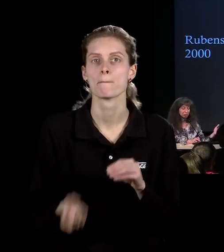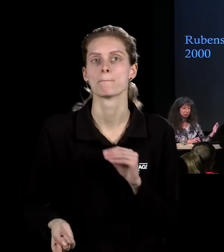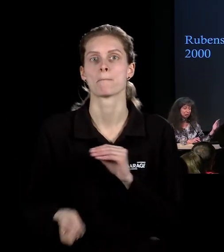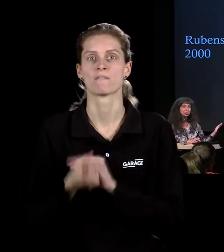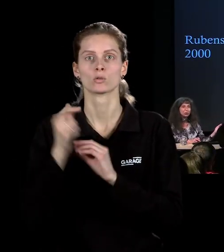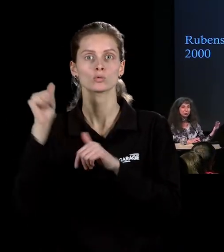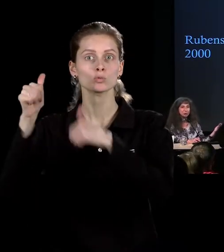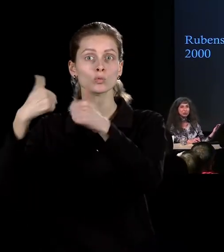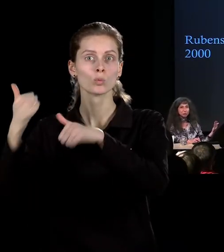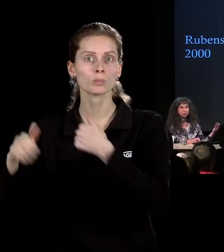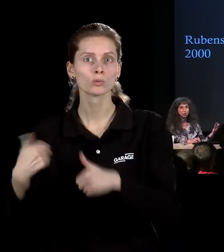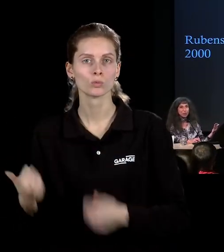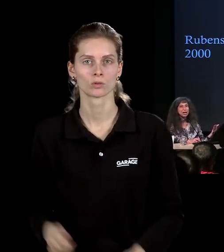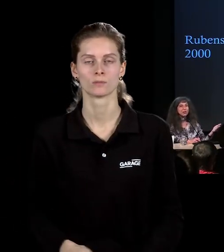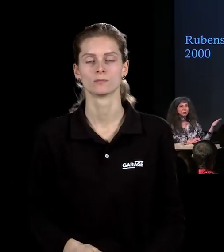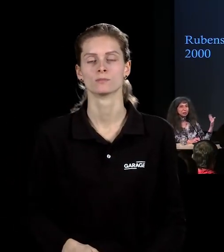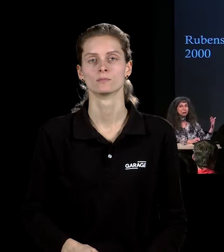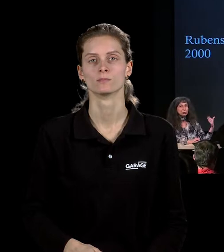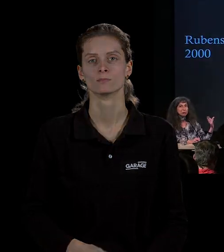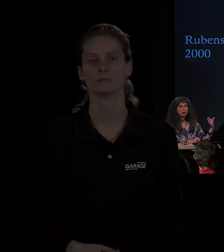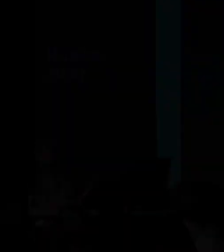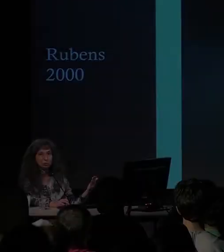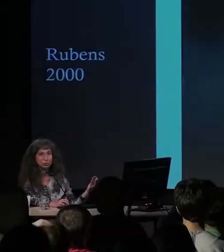сделала паломничество, появилась позже.